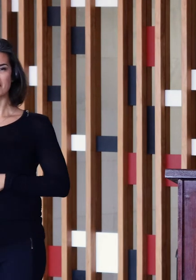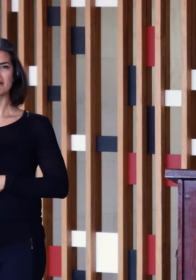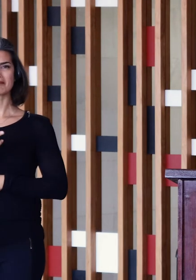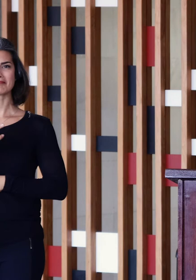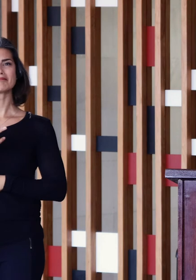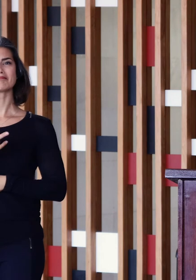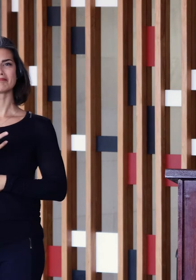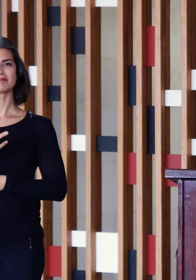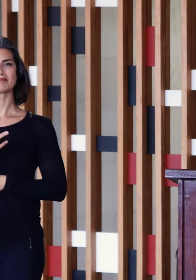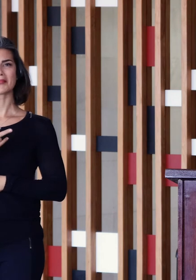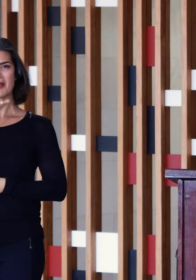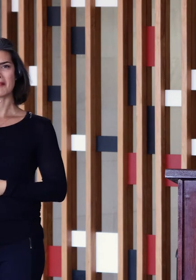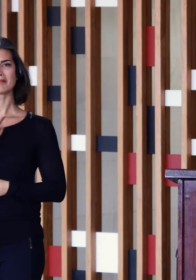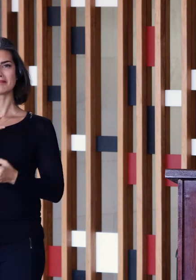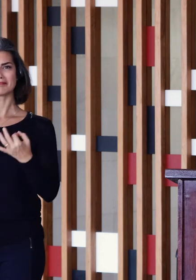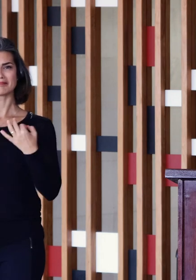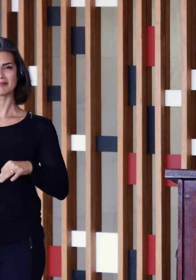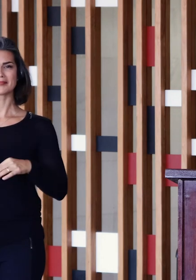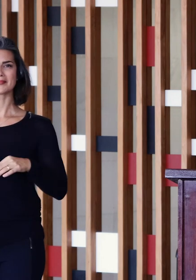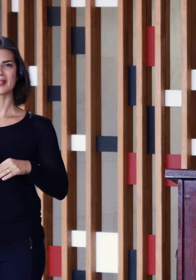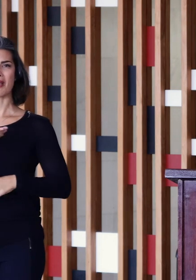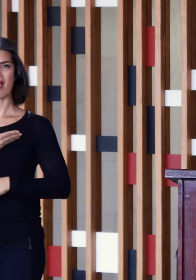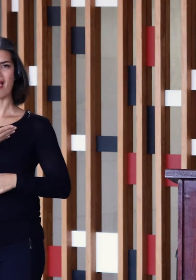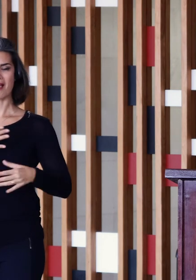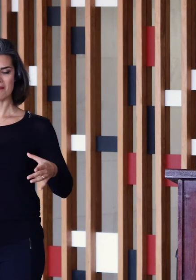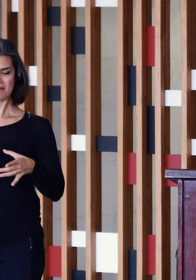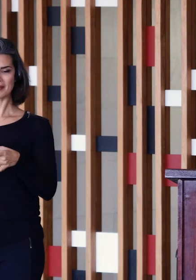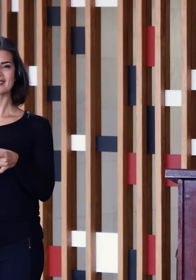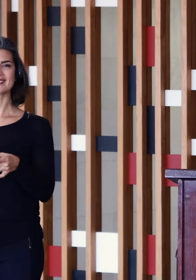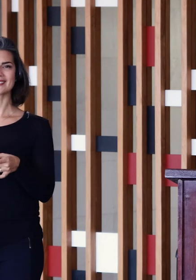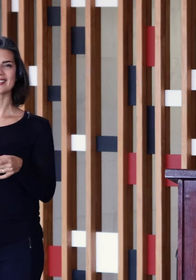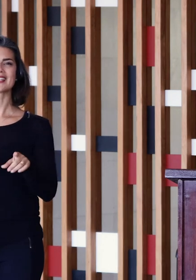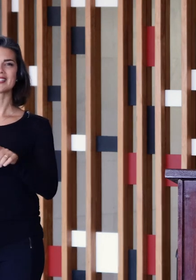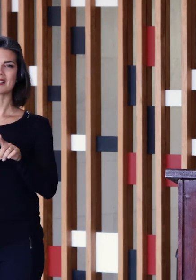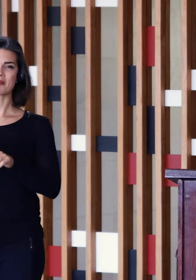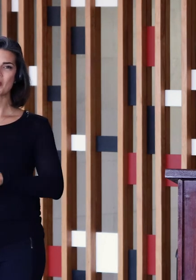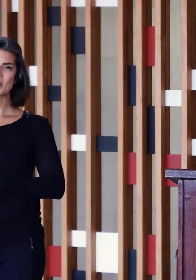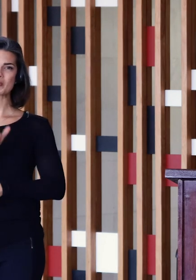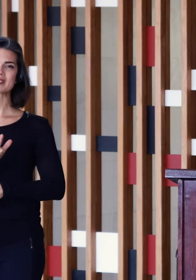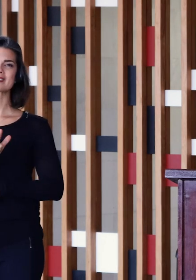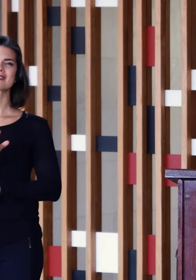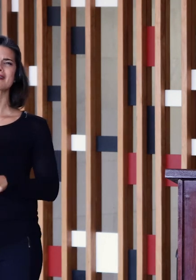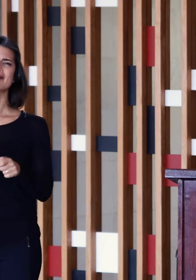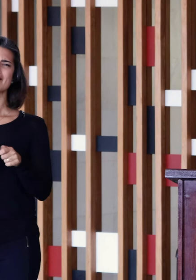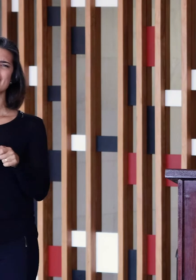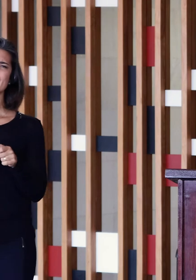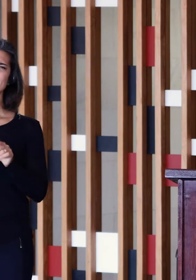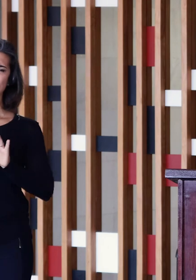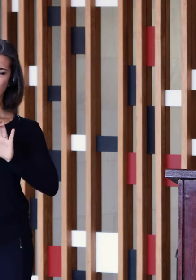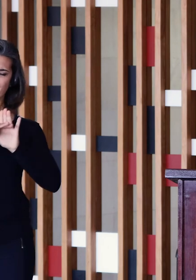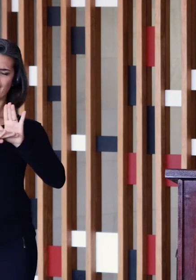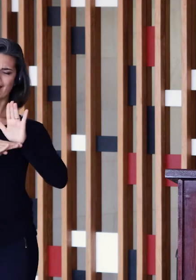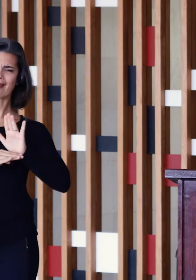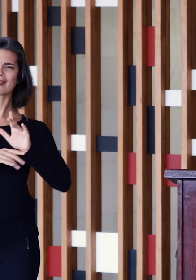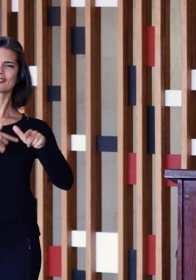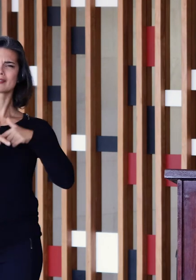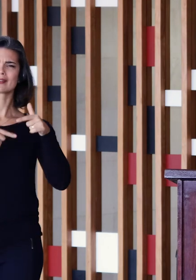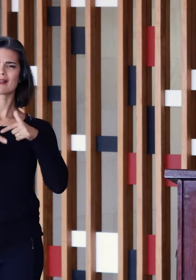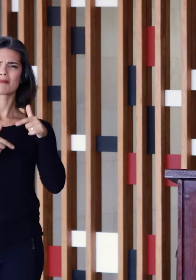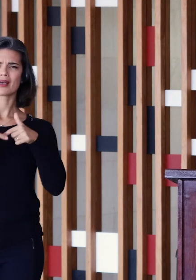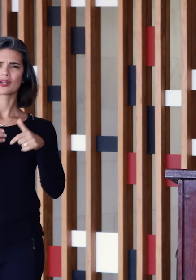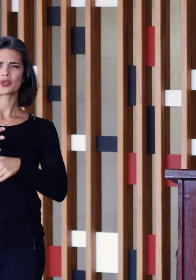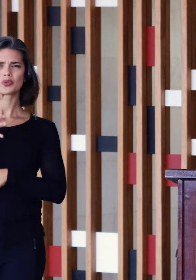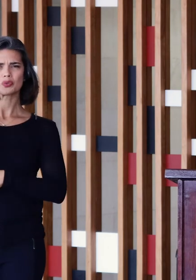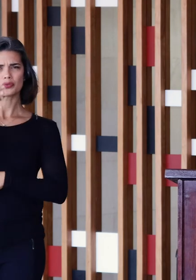profunda, sino que al mismo tiempo hemos establecido una agenda de trabajo para que el futuro de la